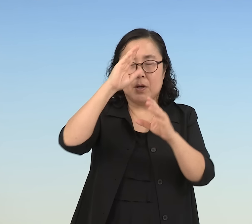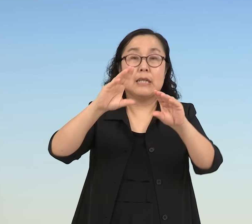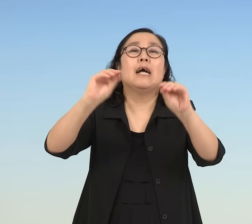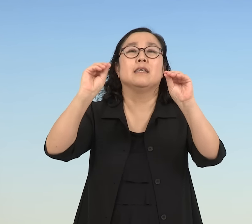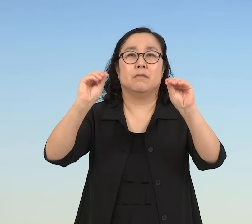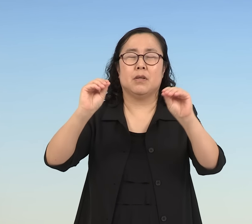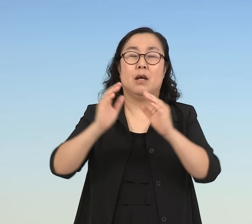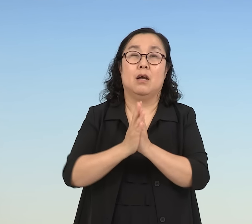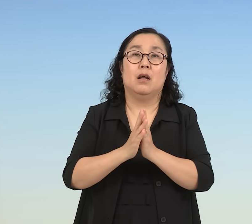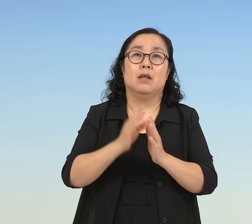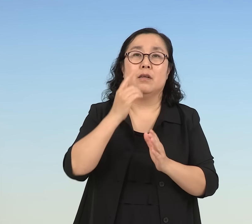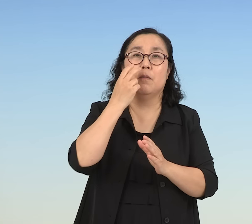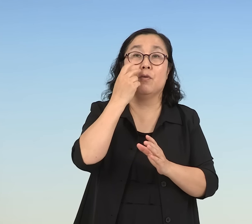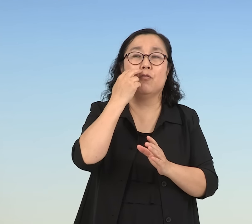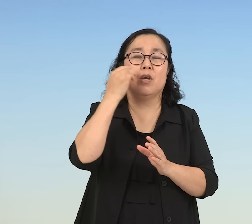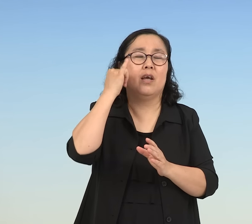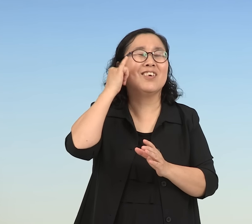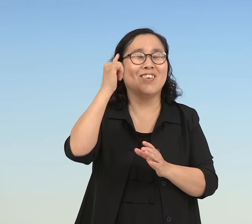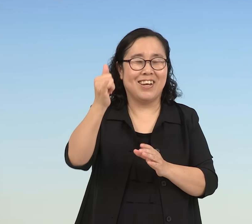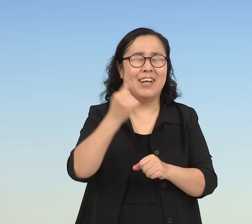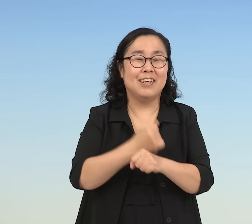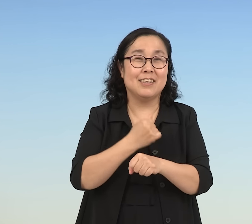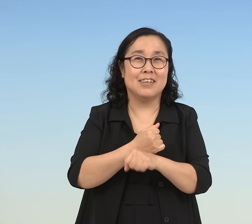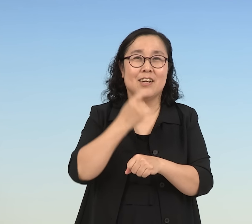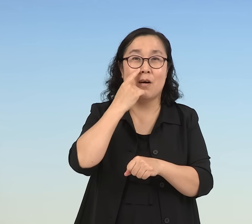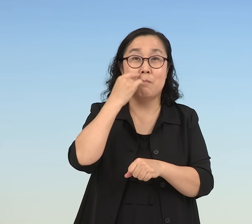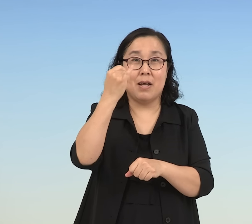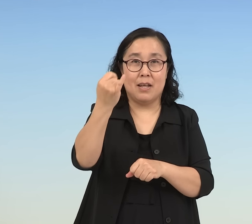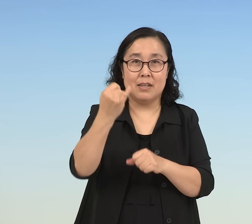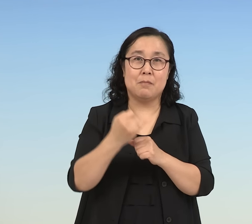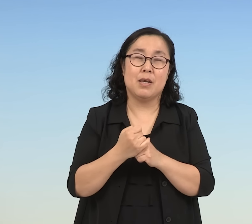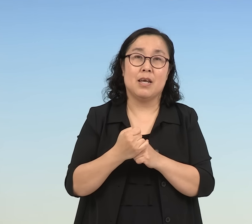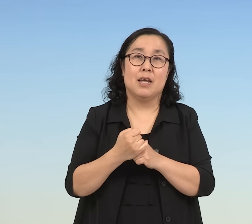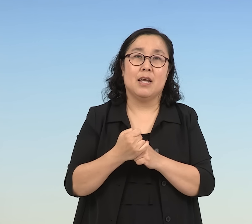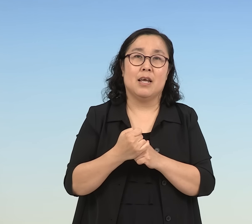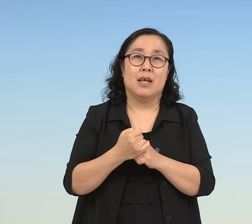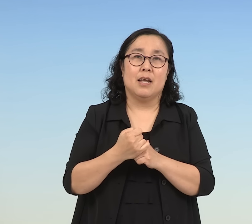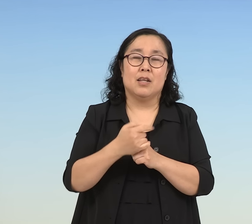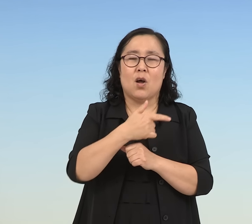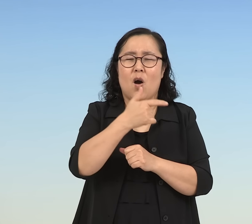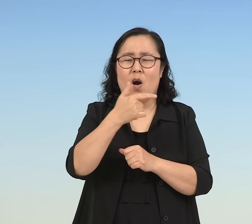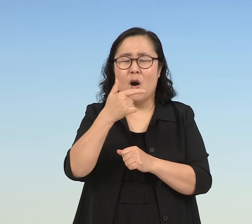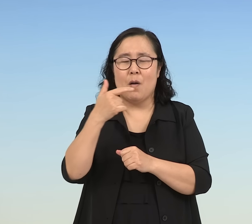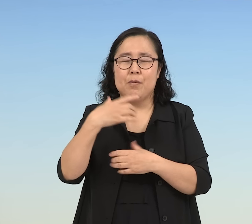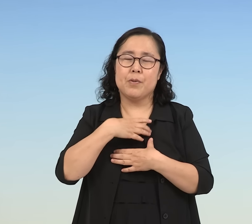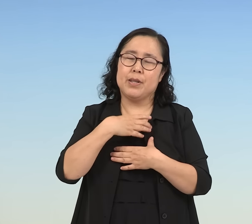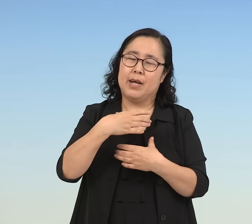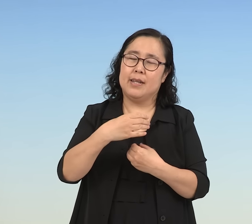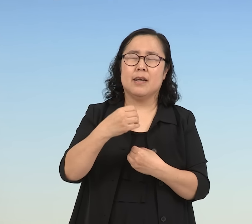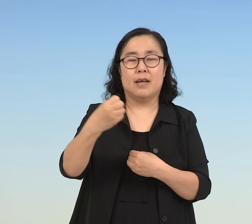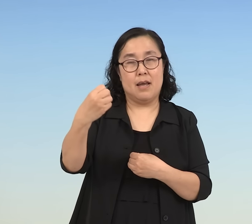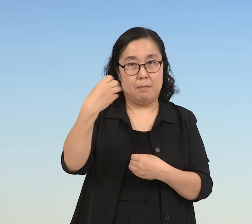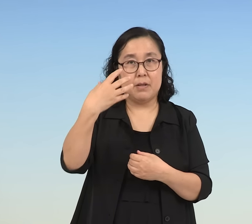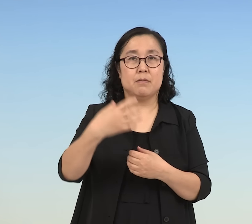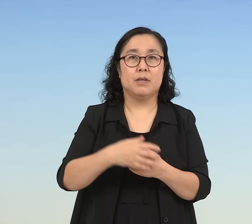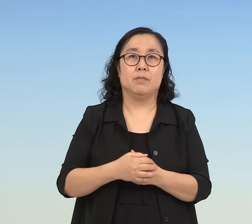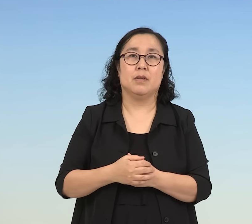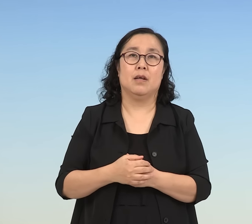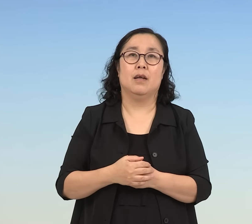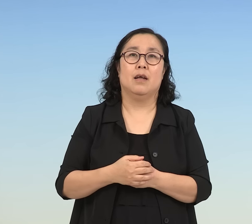기쁘던지 미국으로 전화를 드려 흥분해가지고 전화를 드렸더니요 어머니 담담하게 딱 한마디 하시더라고요.